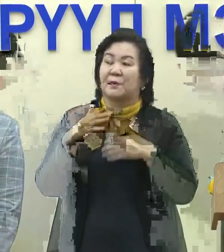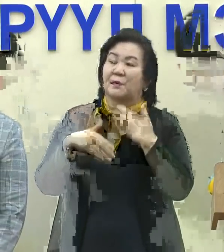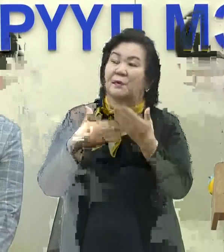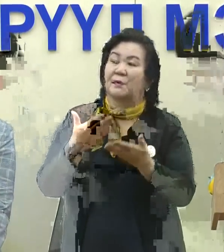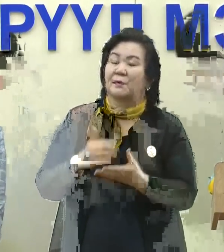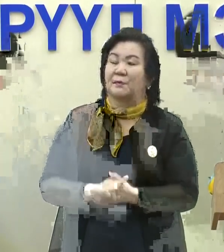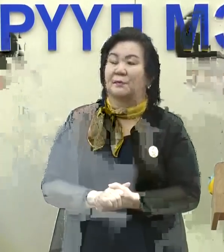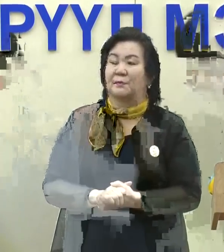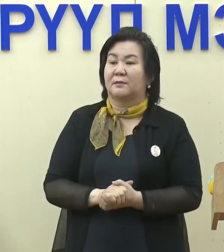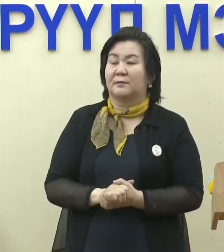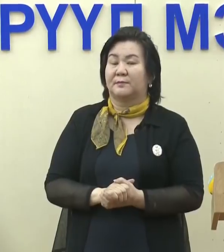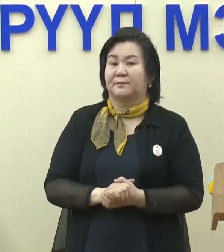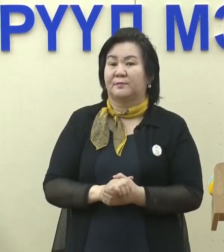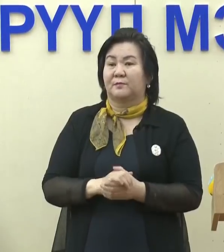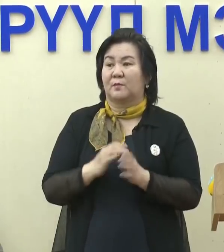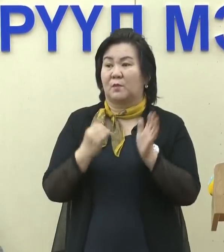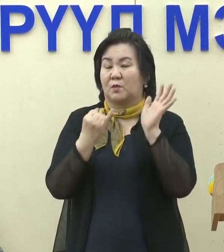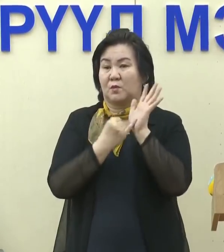За